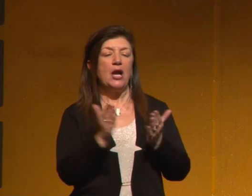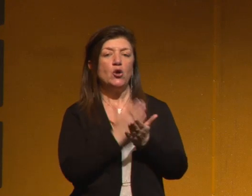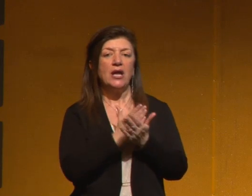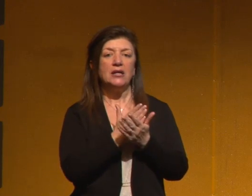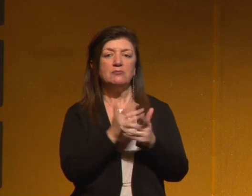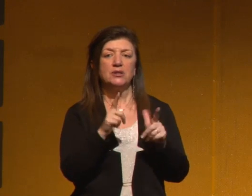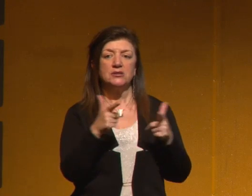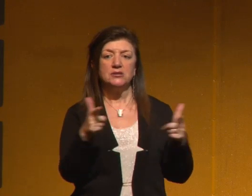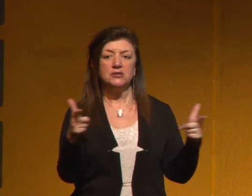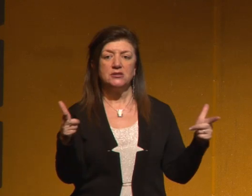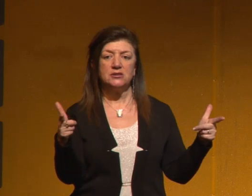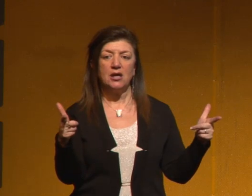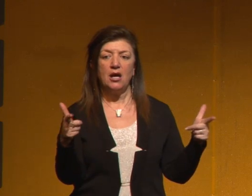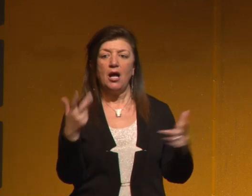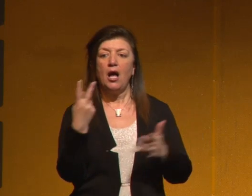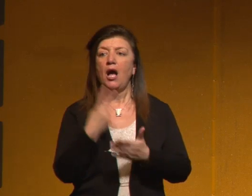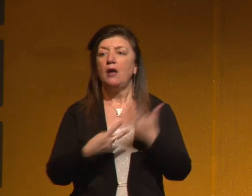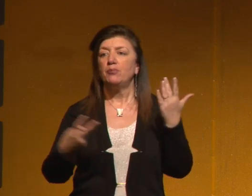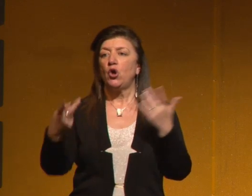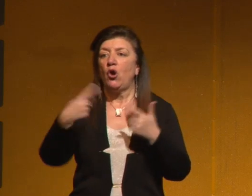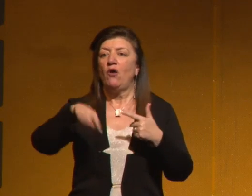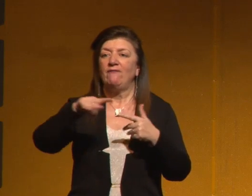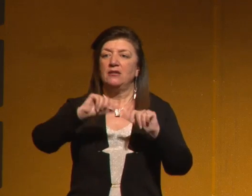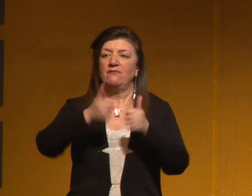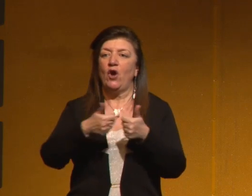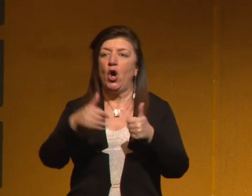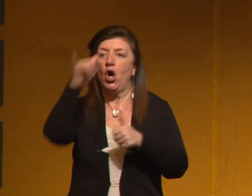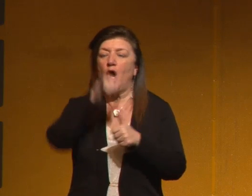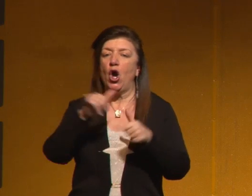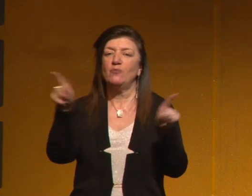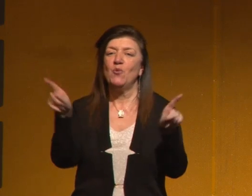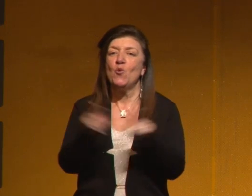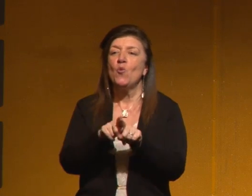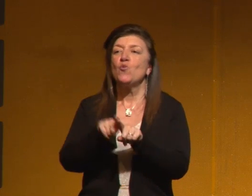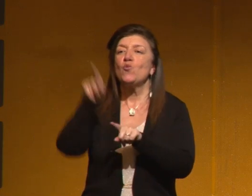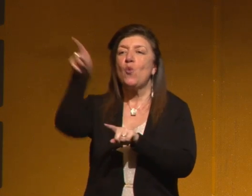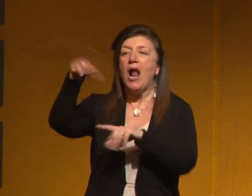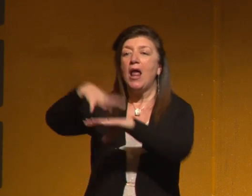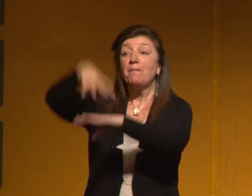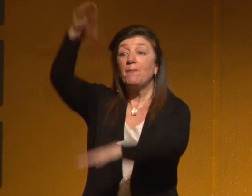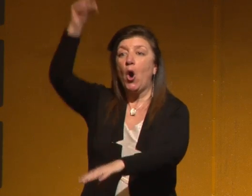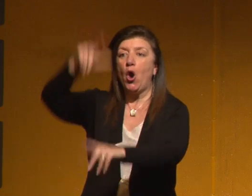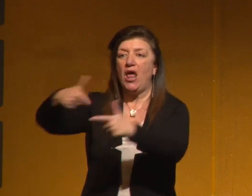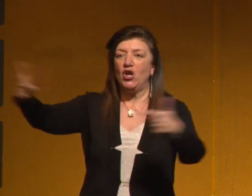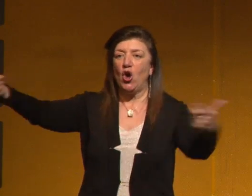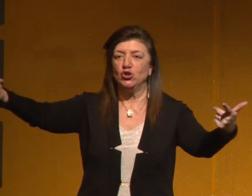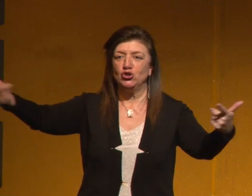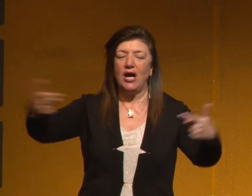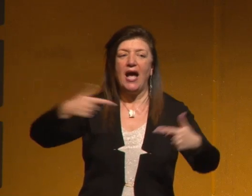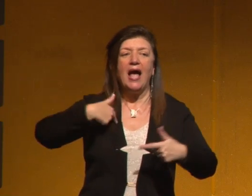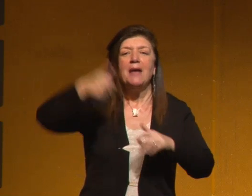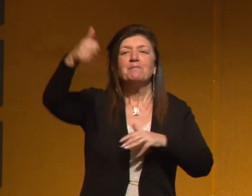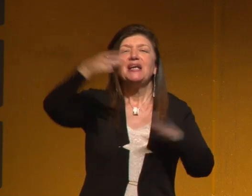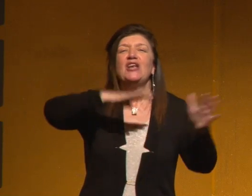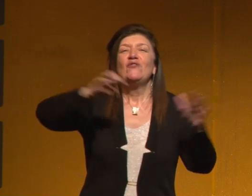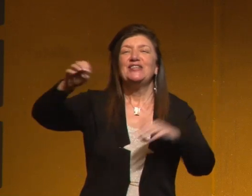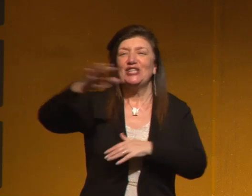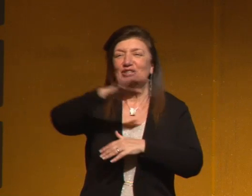allo skyline di torino senza la mole antonelliana non ci riuscì neanche il tornado del 1954 quindi io